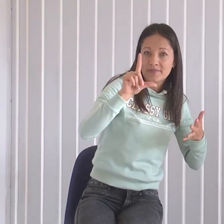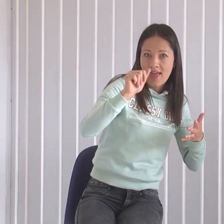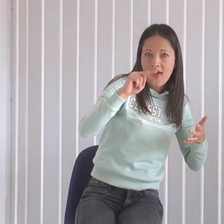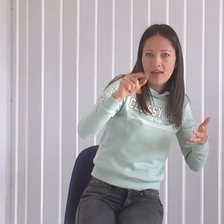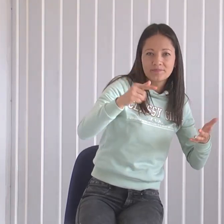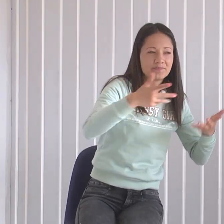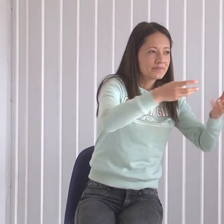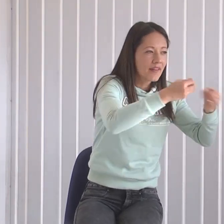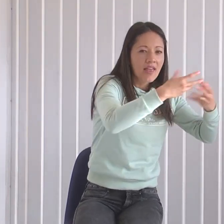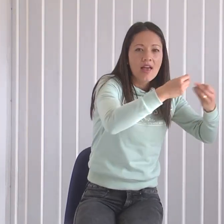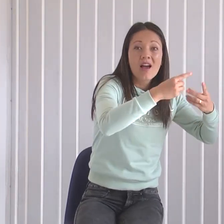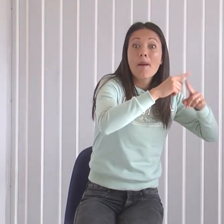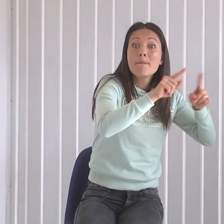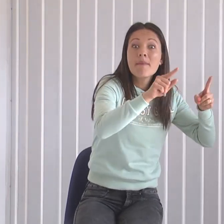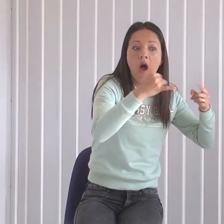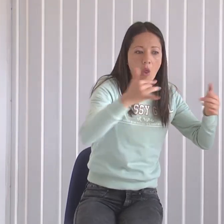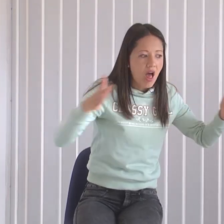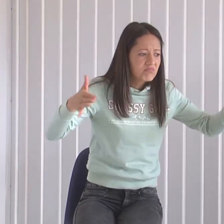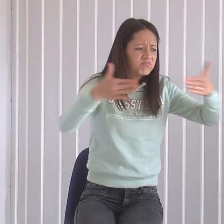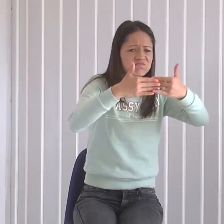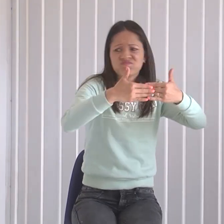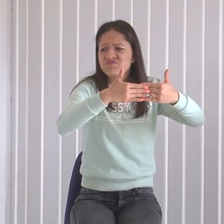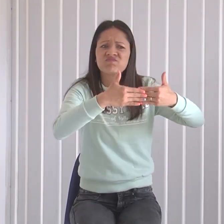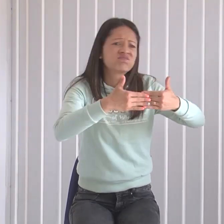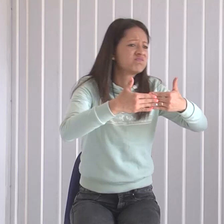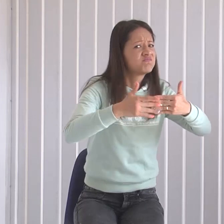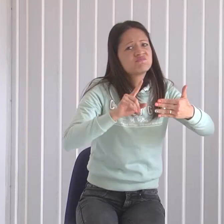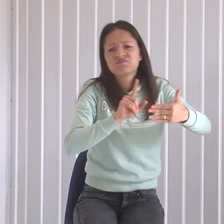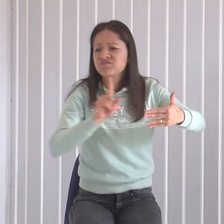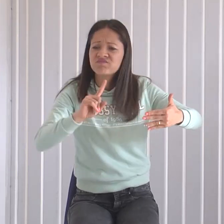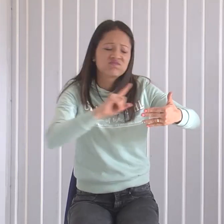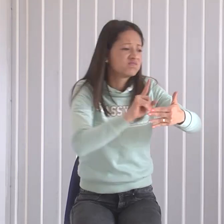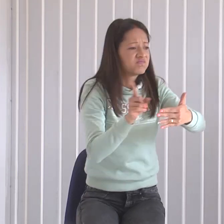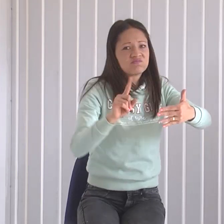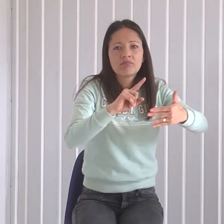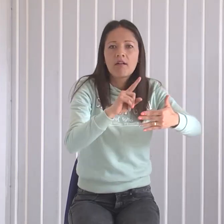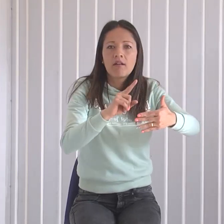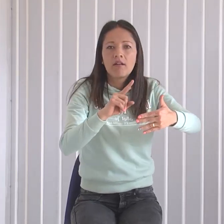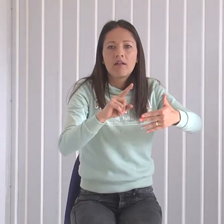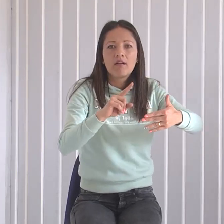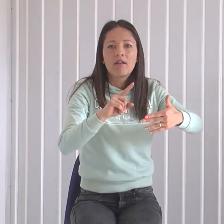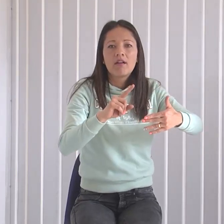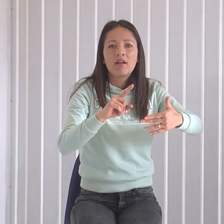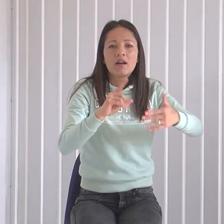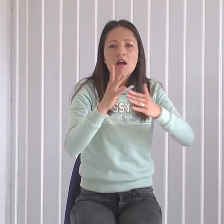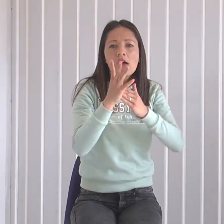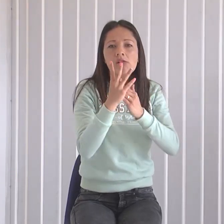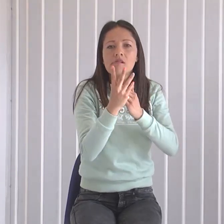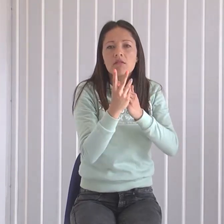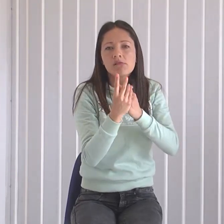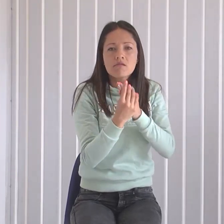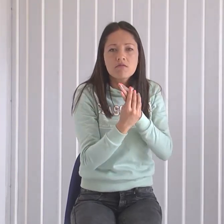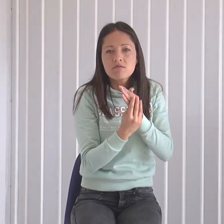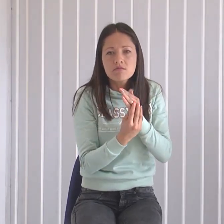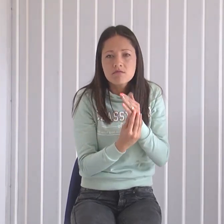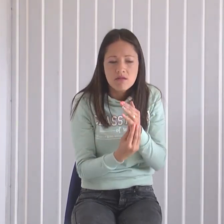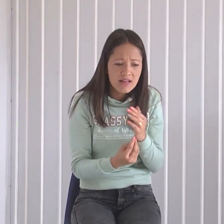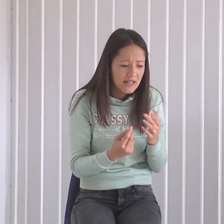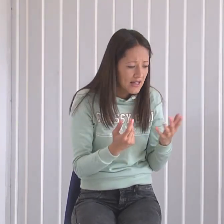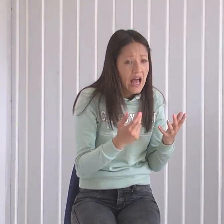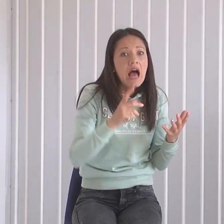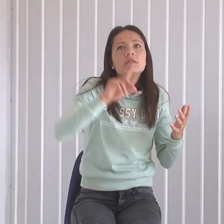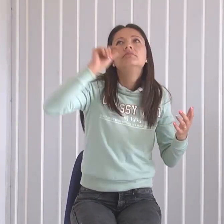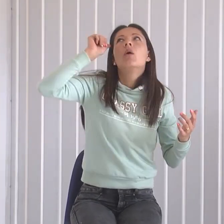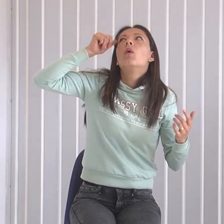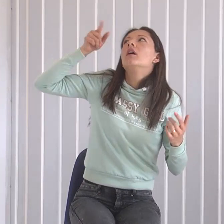lana. Pero como ahora está encerrada, ¿ahora qué va a comenzar a ocurrir? Está empobreciendo. Entonces, ¿de quién se va a